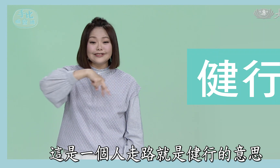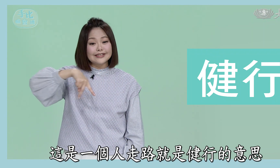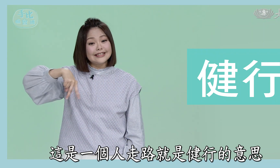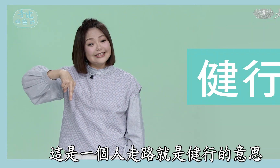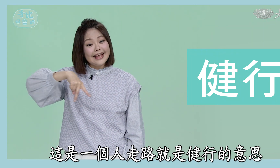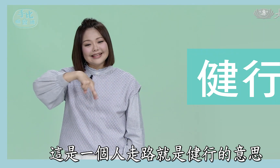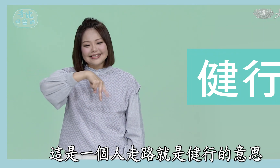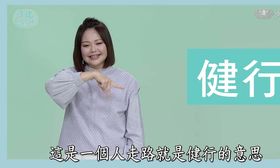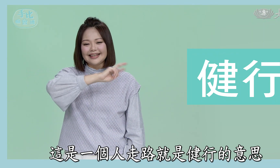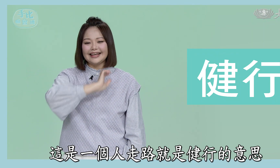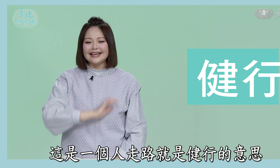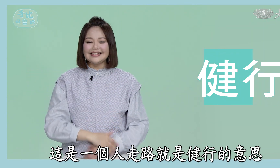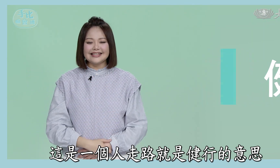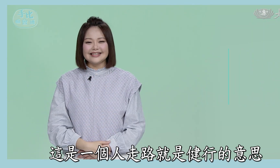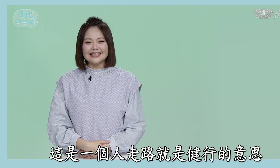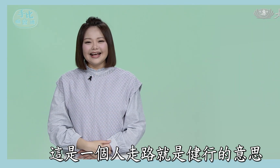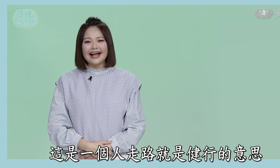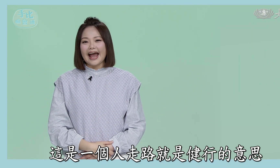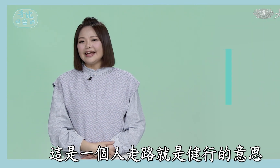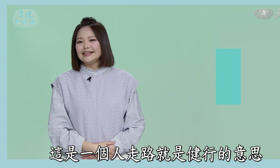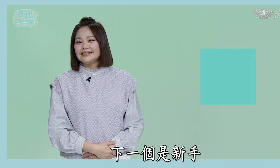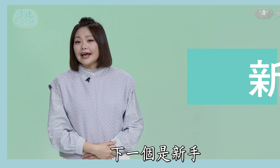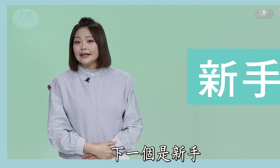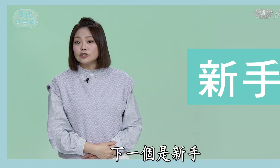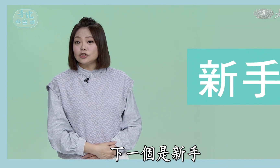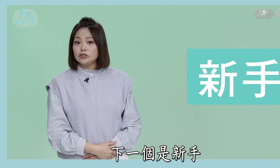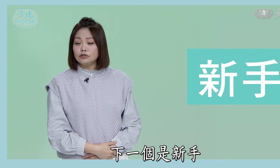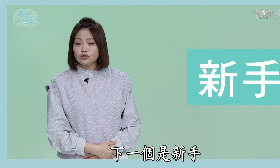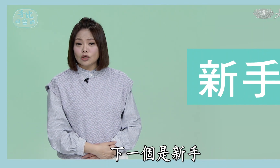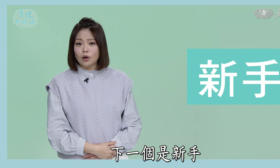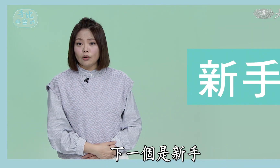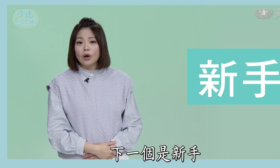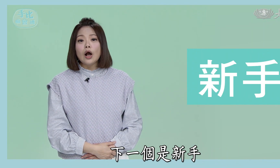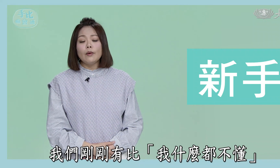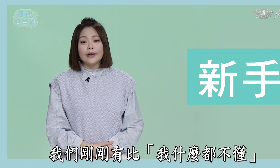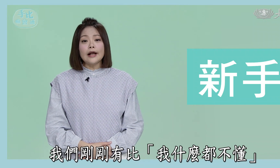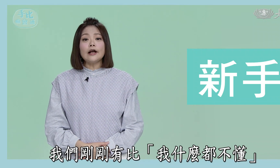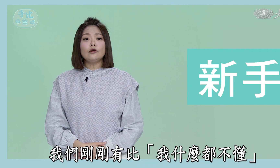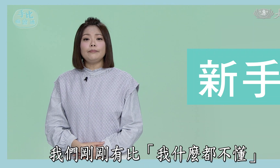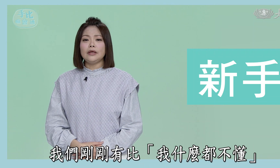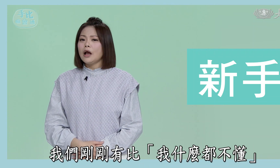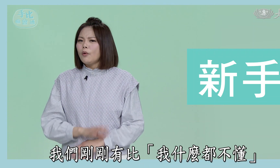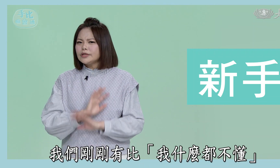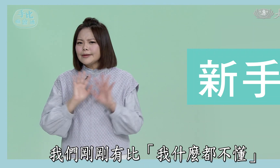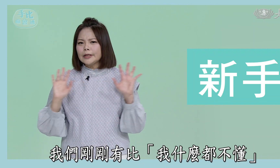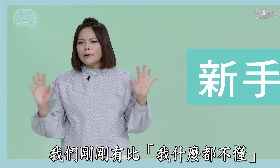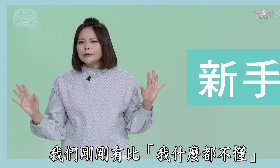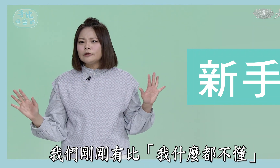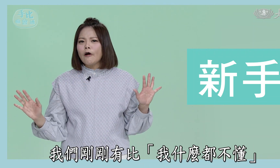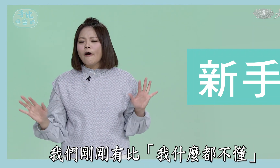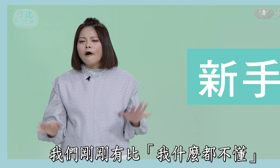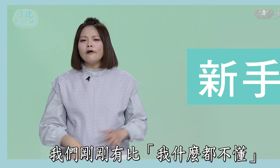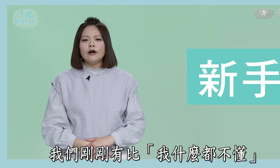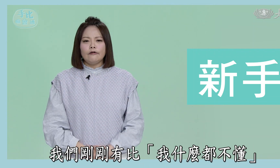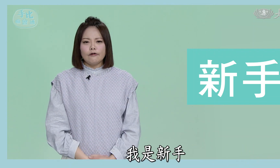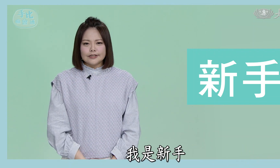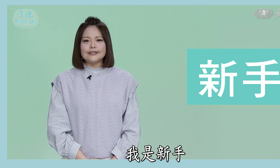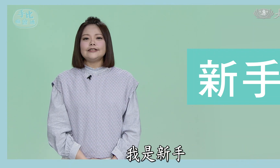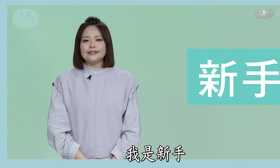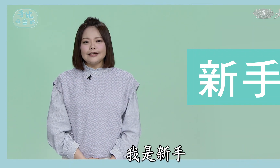是健行的意思。哎，下一个是新手，我们刚刚有比，我什么都不懂，我是新